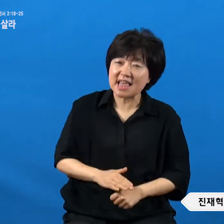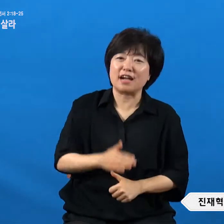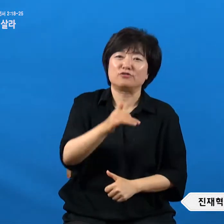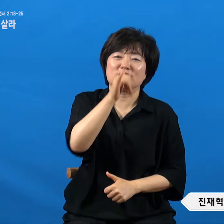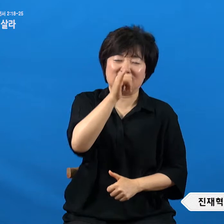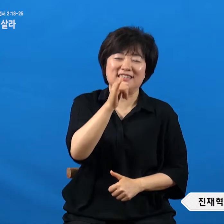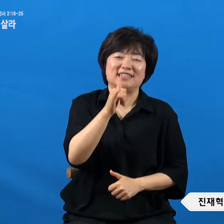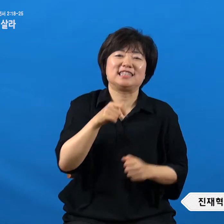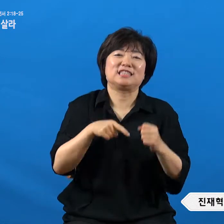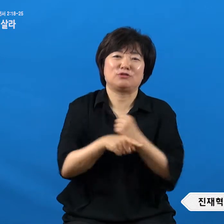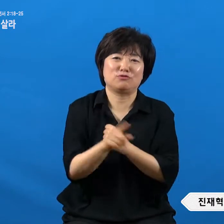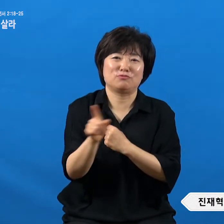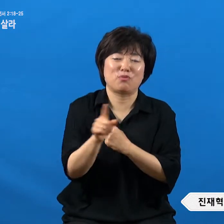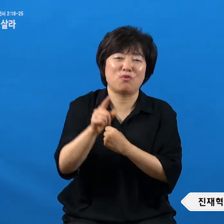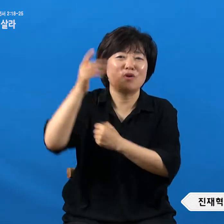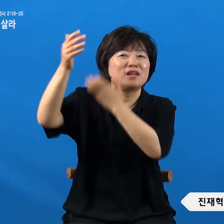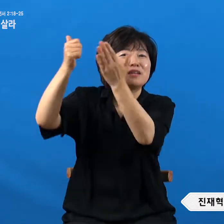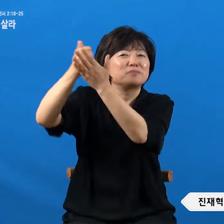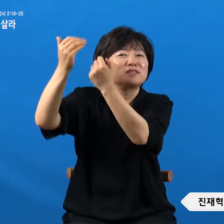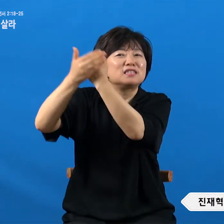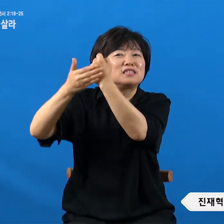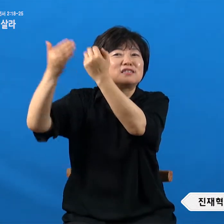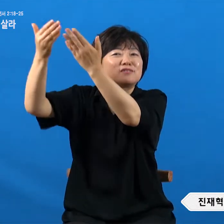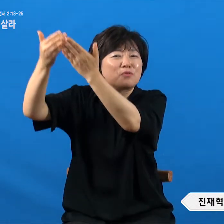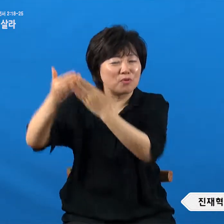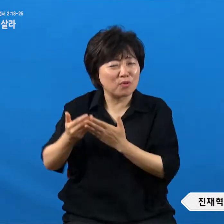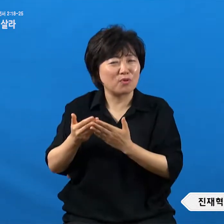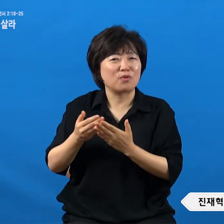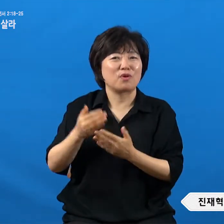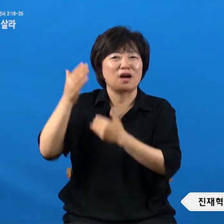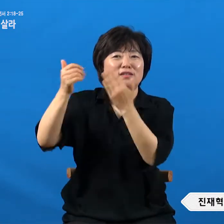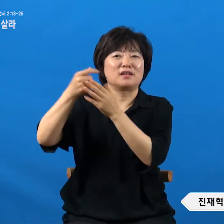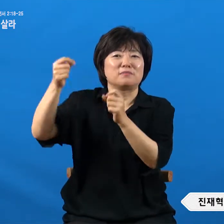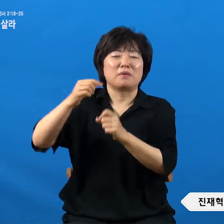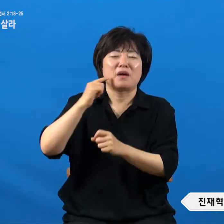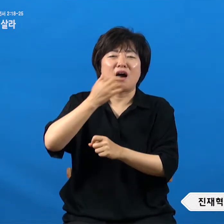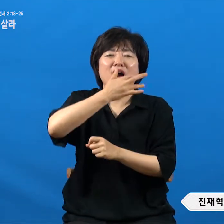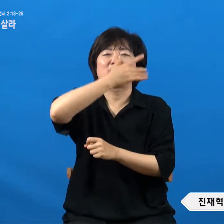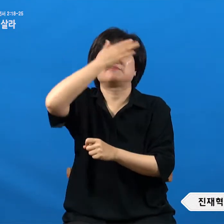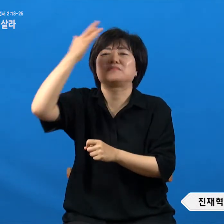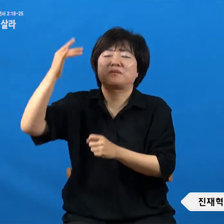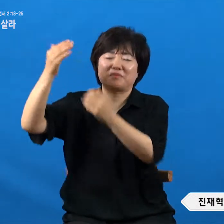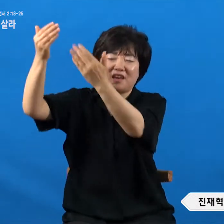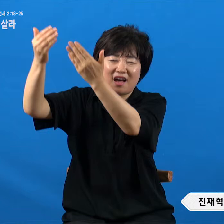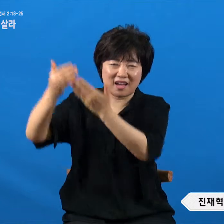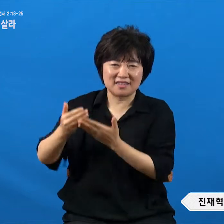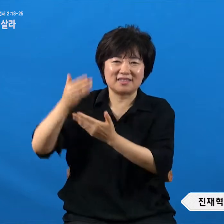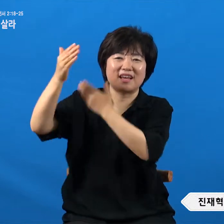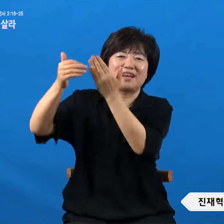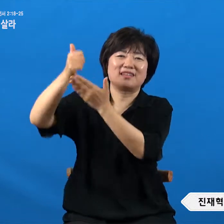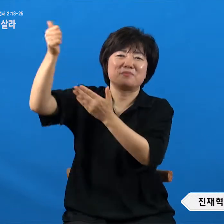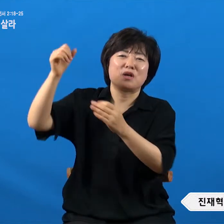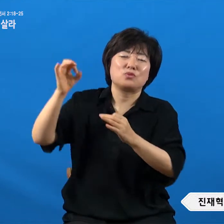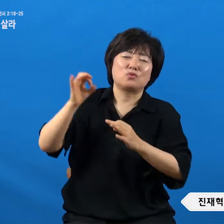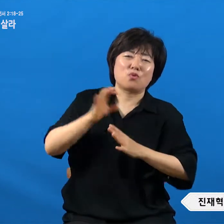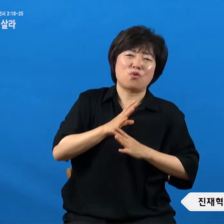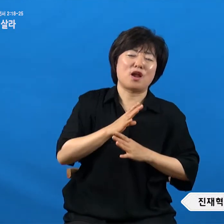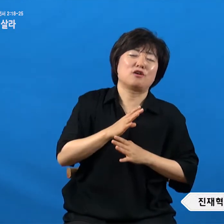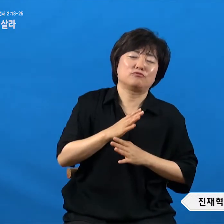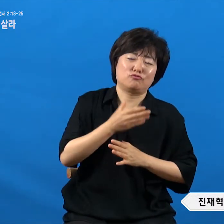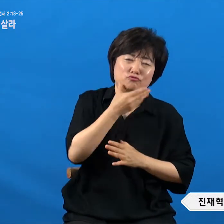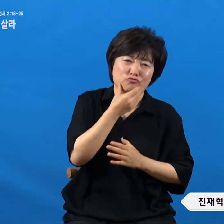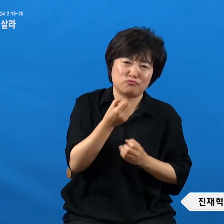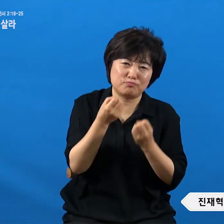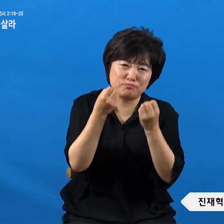이유, 우리를 향해서 은혜롭게 하시고 하나님 앞에 아름답게 하시는 하나님의 놀라운